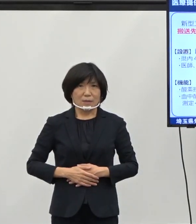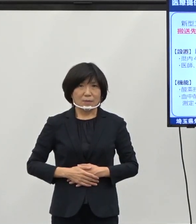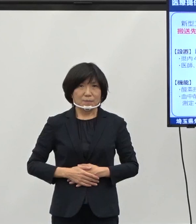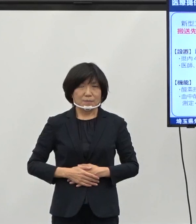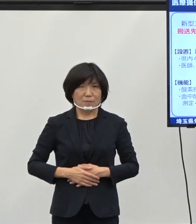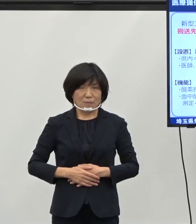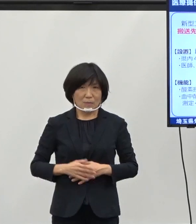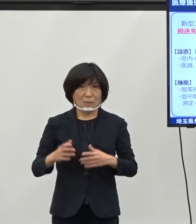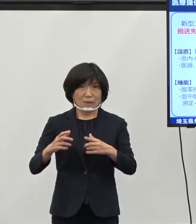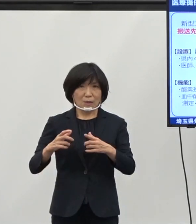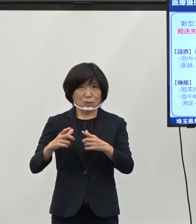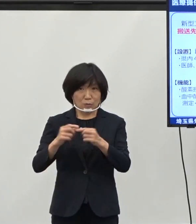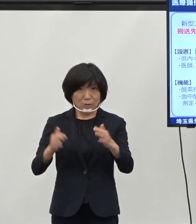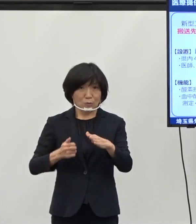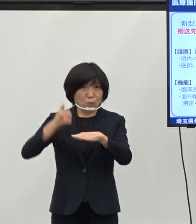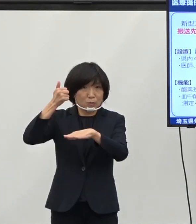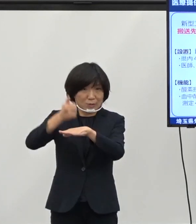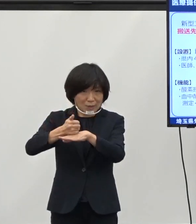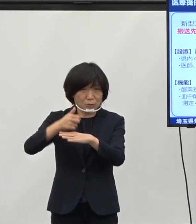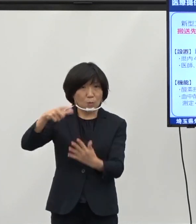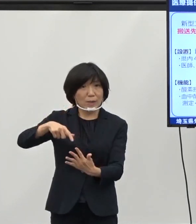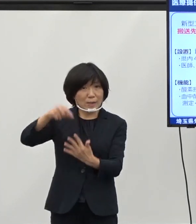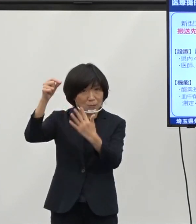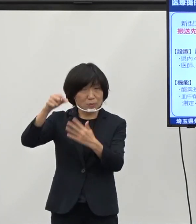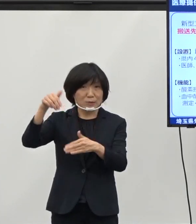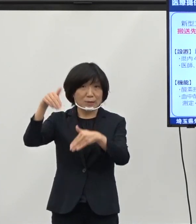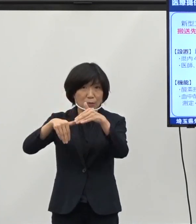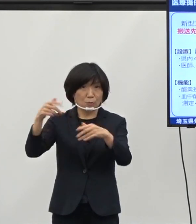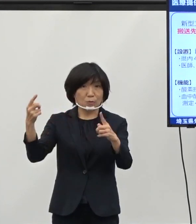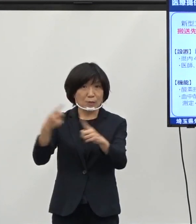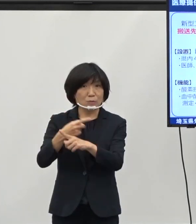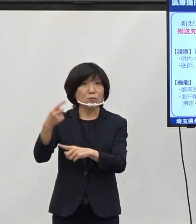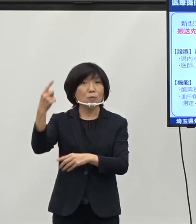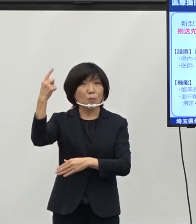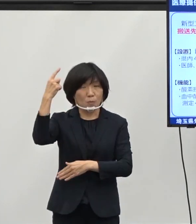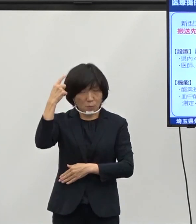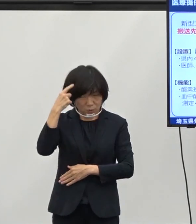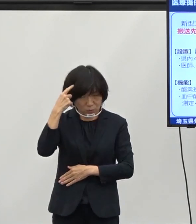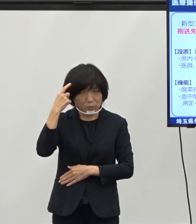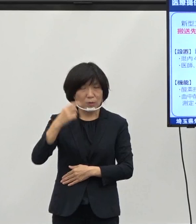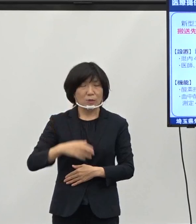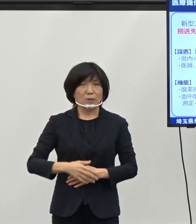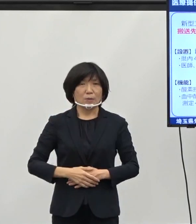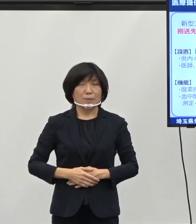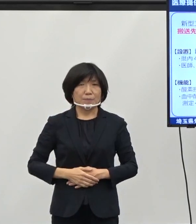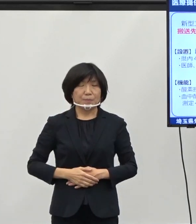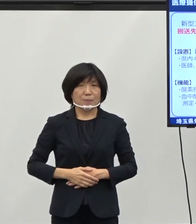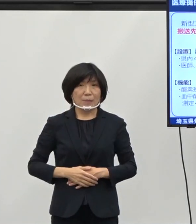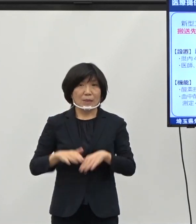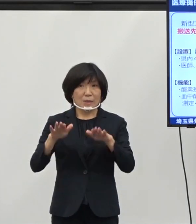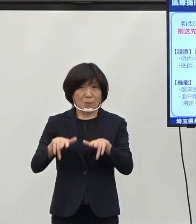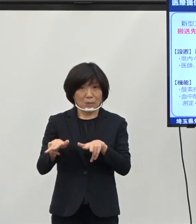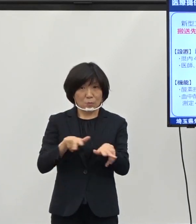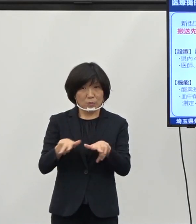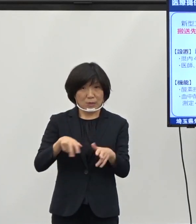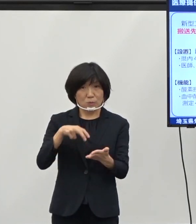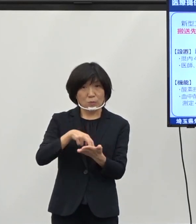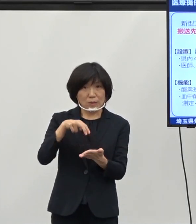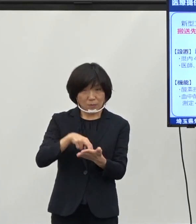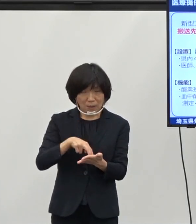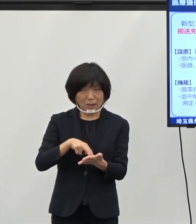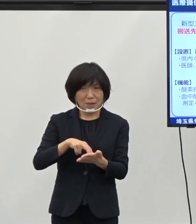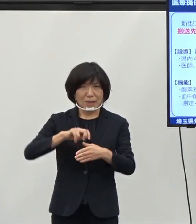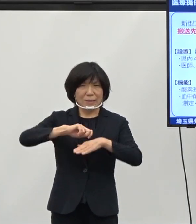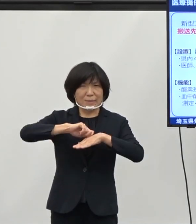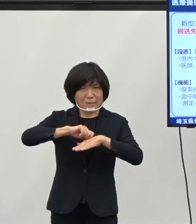総理大臣を選ぶ選挙になる可能性が高いんだろうと私も思います。で今行政として最も